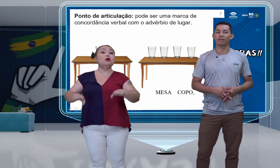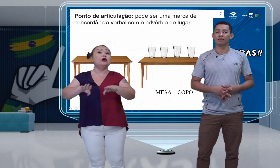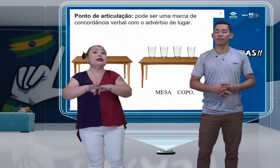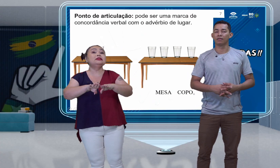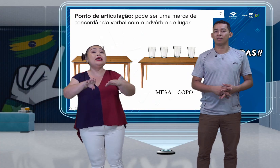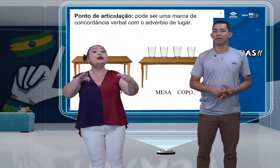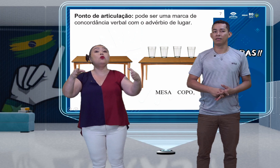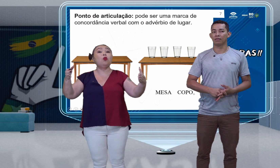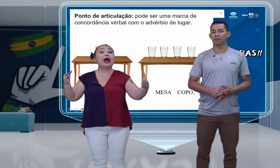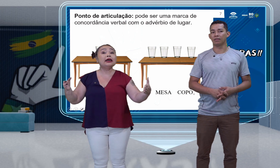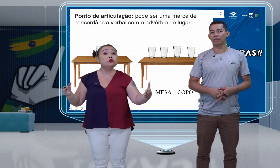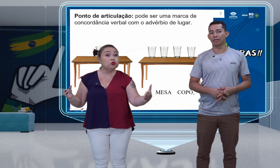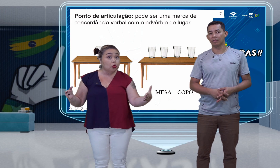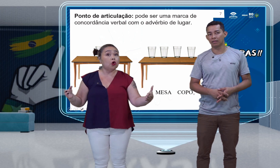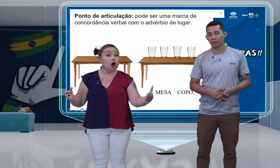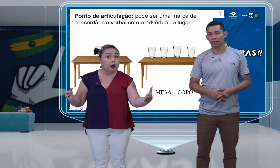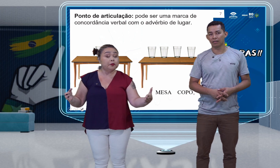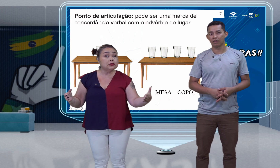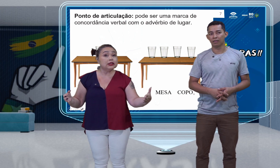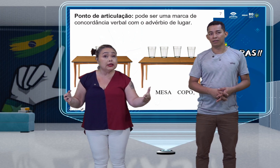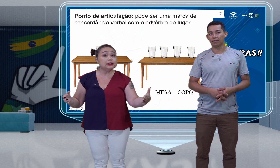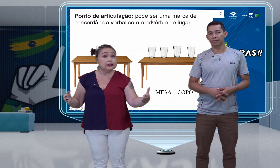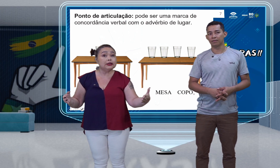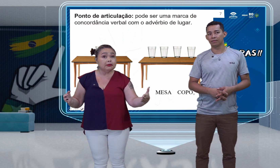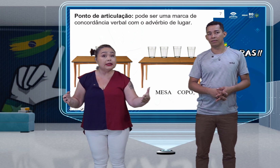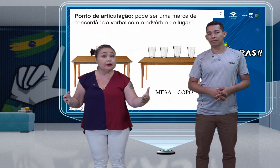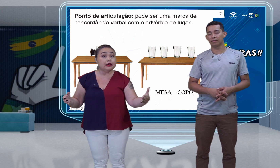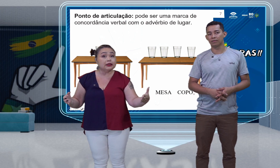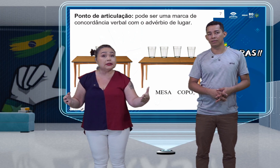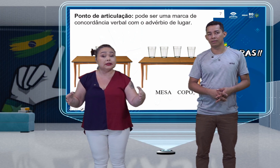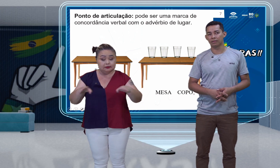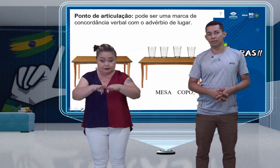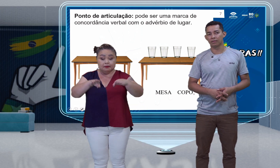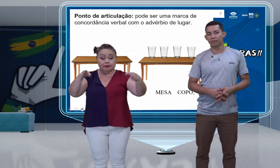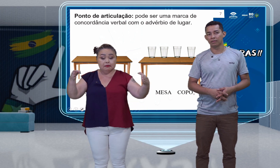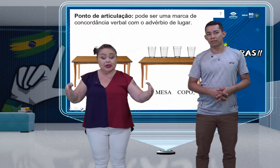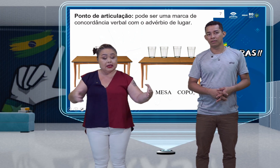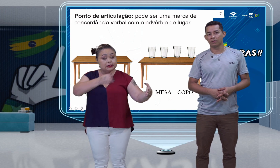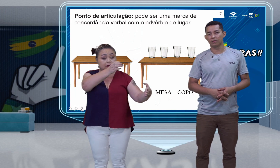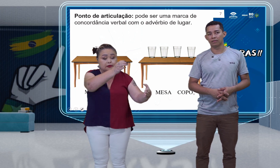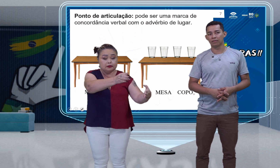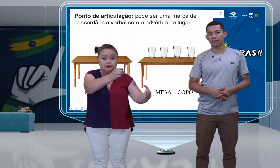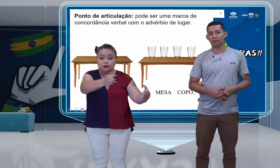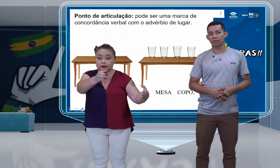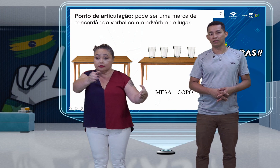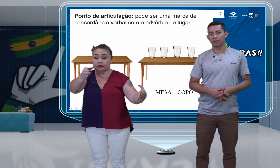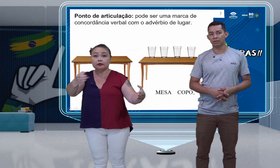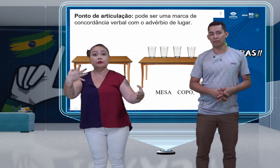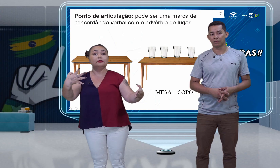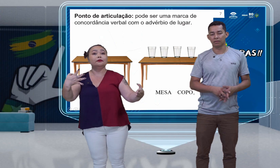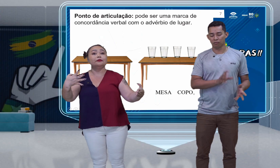Agora, tem 4 copos em cima da mesa. Mesa.